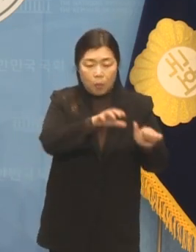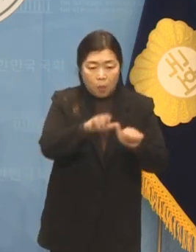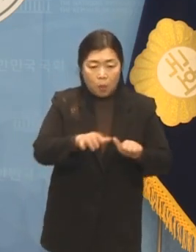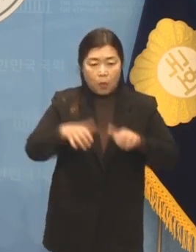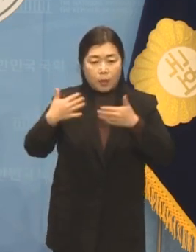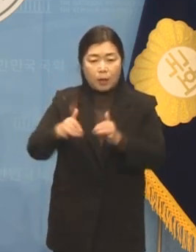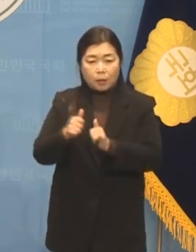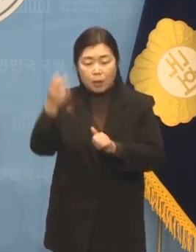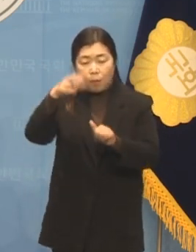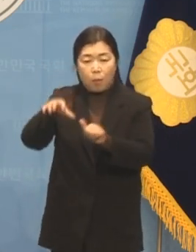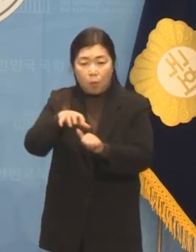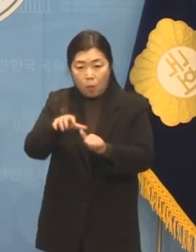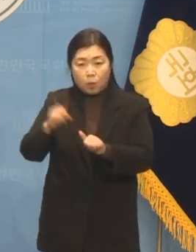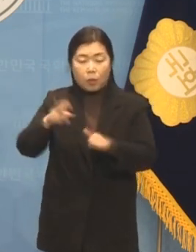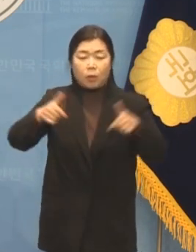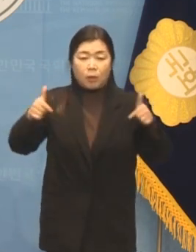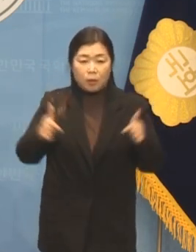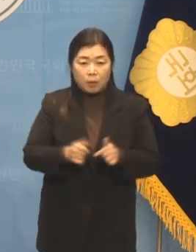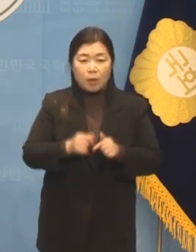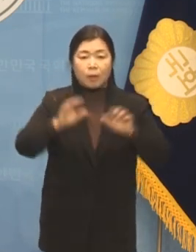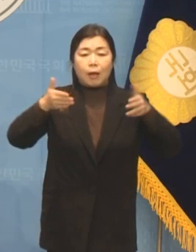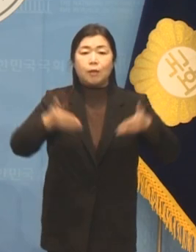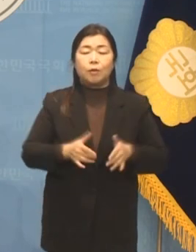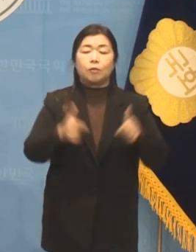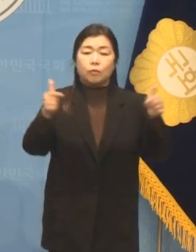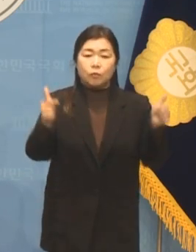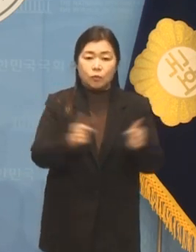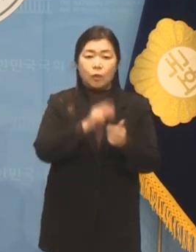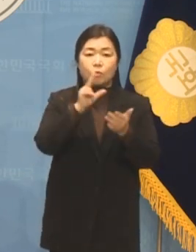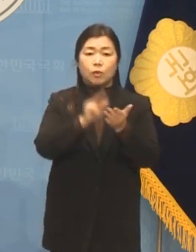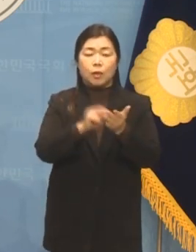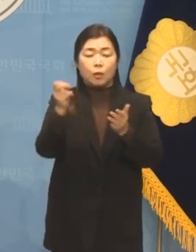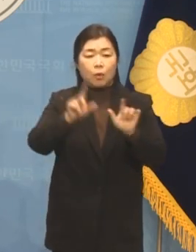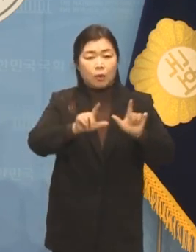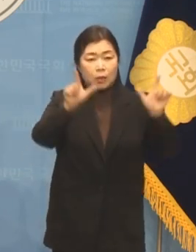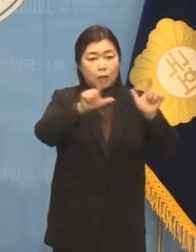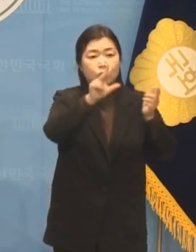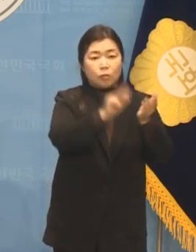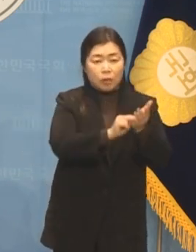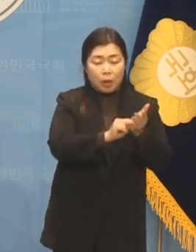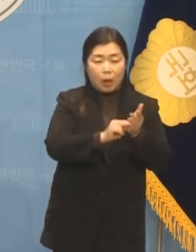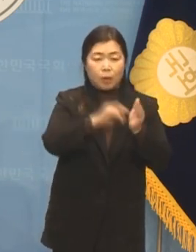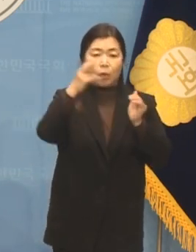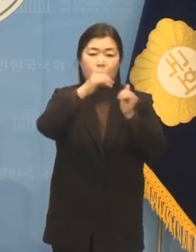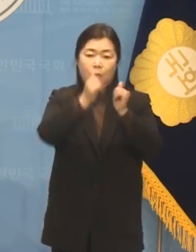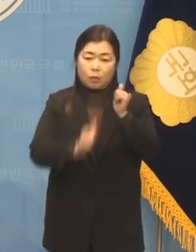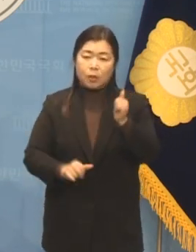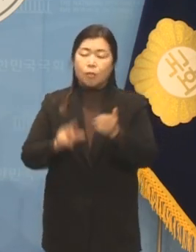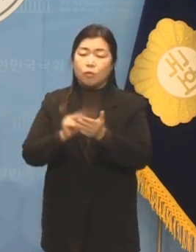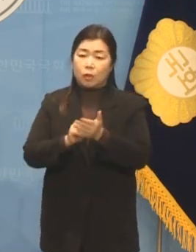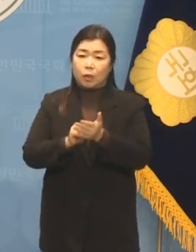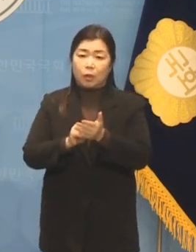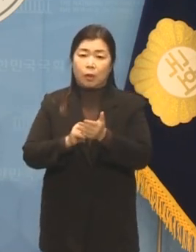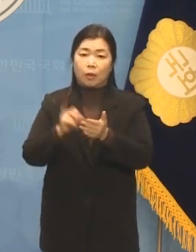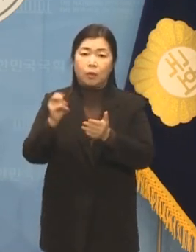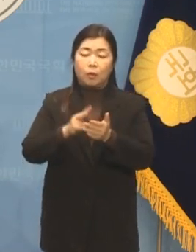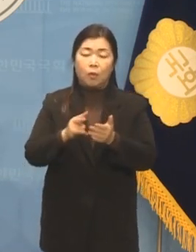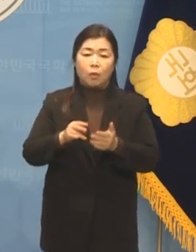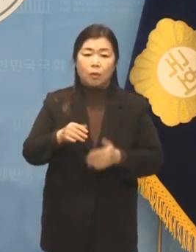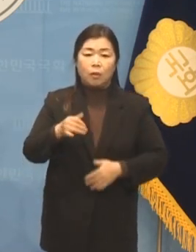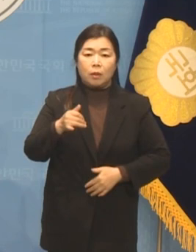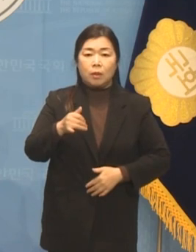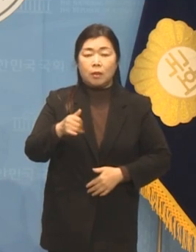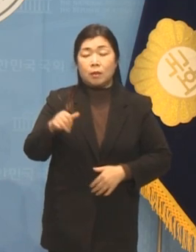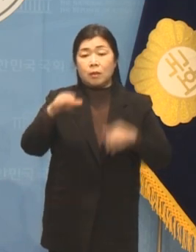안전이나 저출산이나 기후변화 대책 그리고 역사 문제 또 우리 지역의 가장 큰 수건 사업인 이